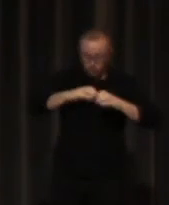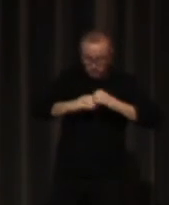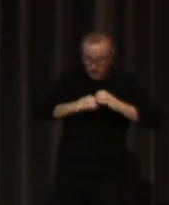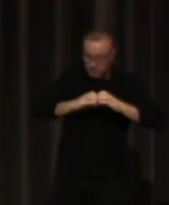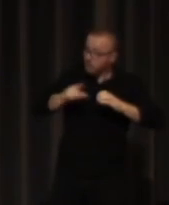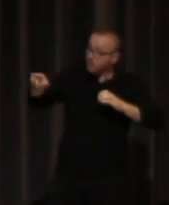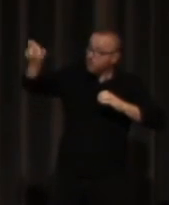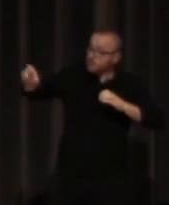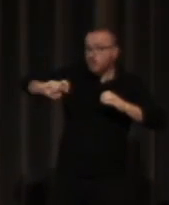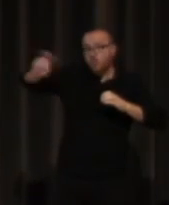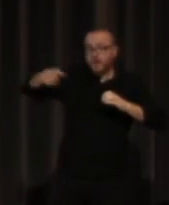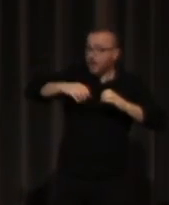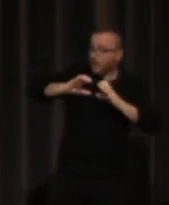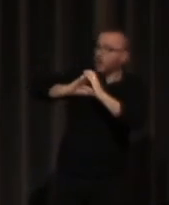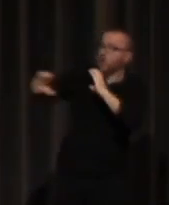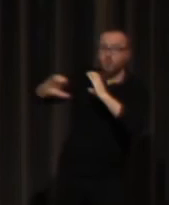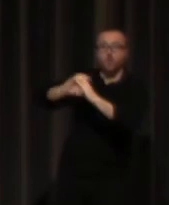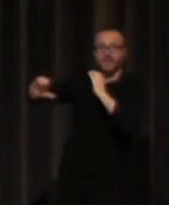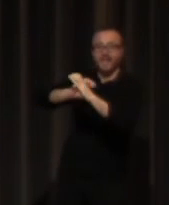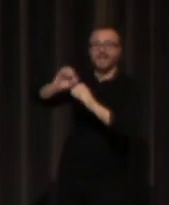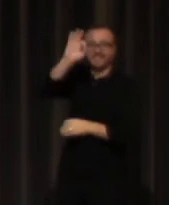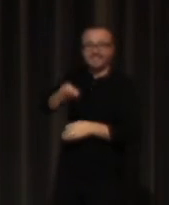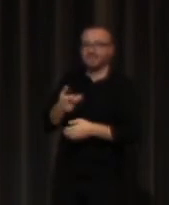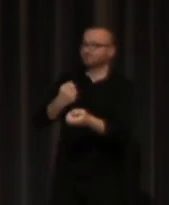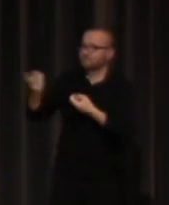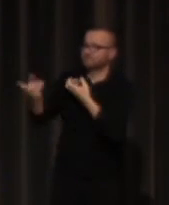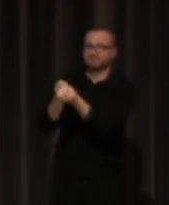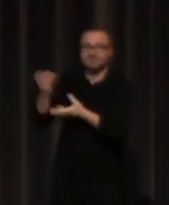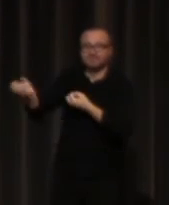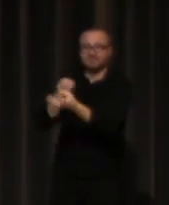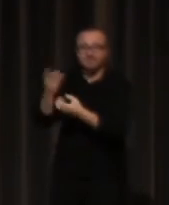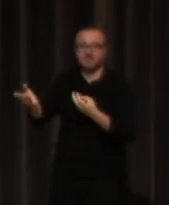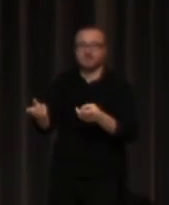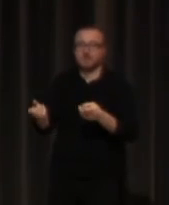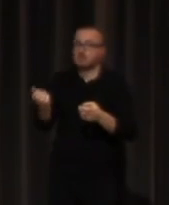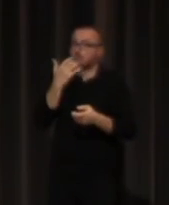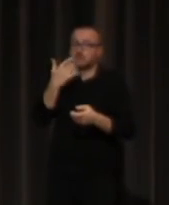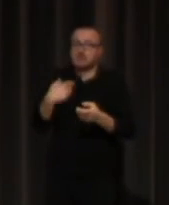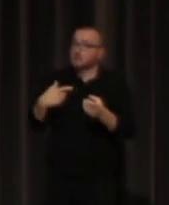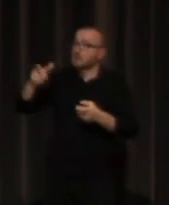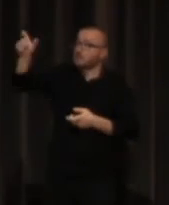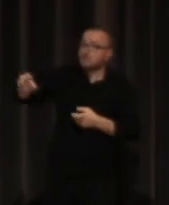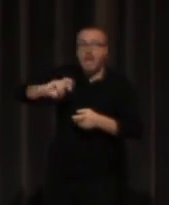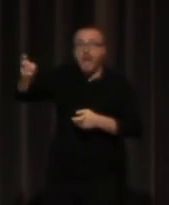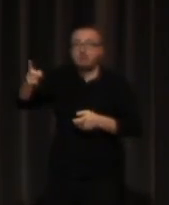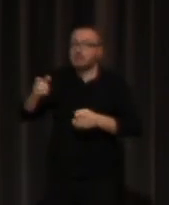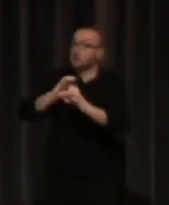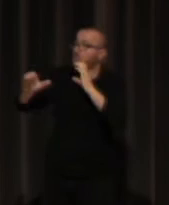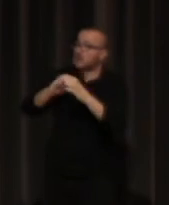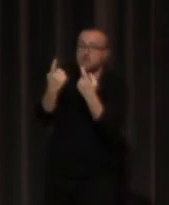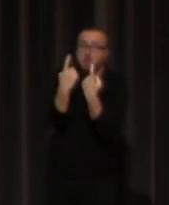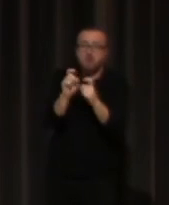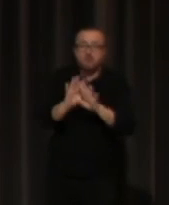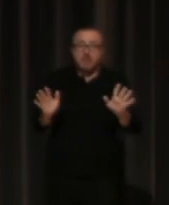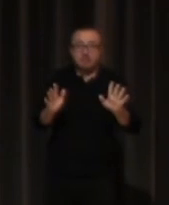de la qual parlar. Necessitem una raó per no ser muts, és a dir, naixem muts. I per superar la mudesa